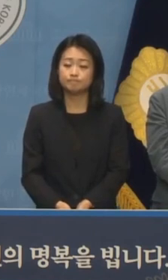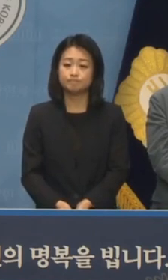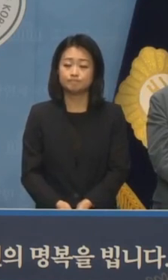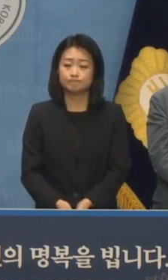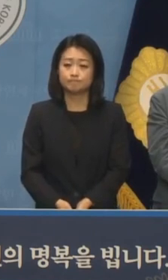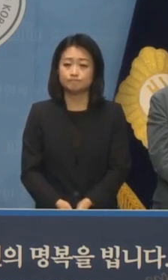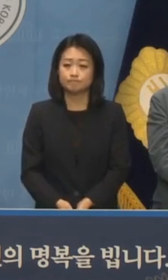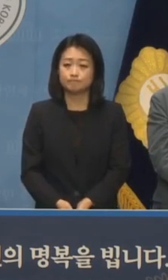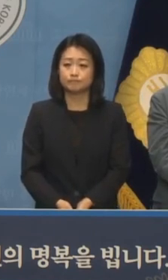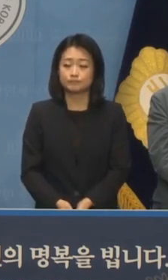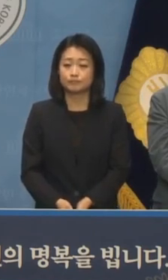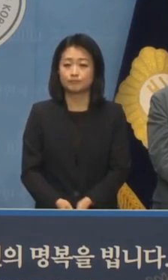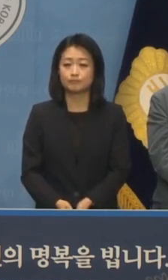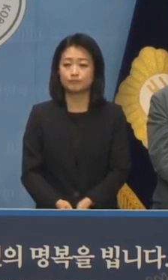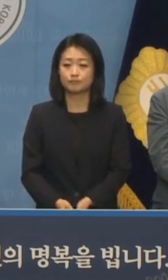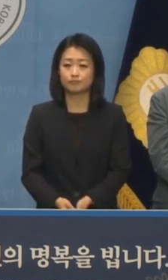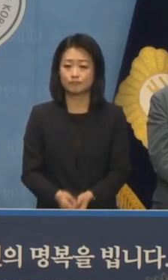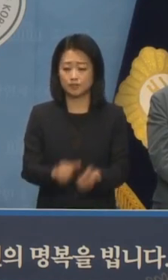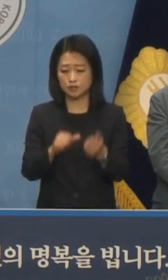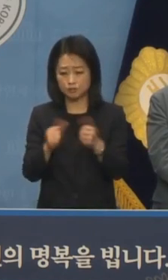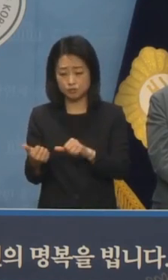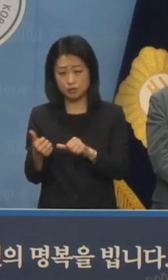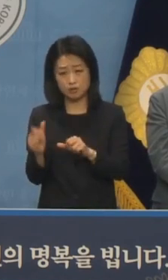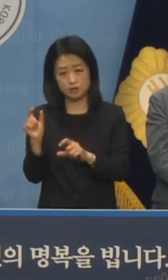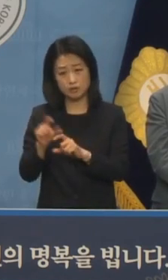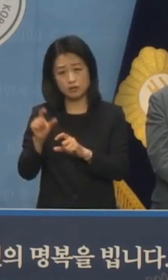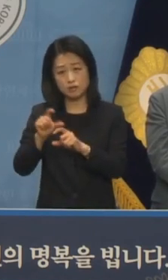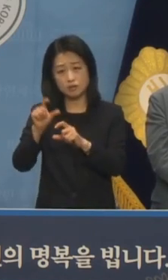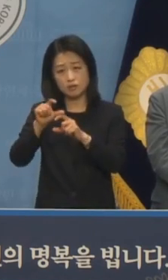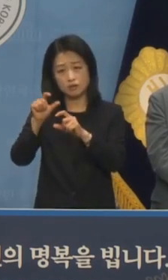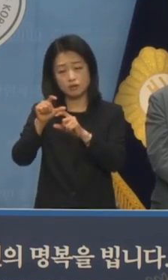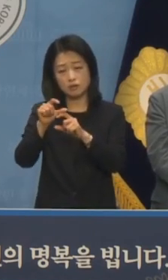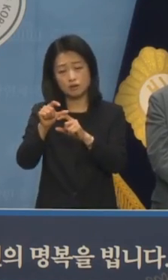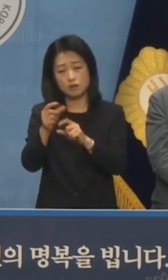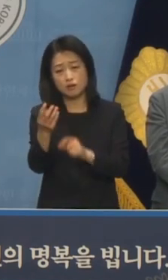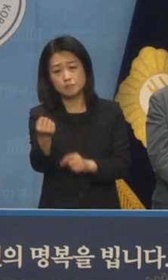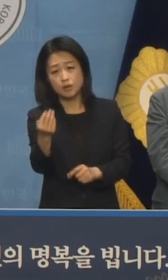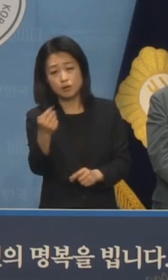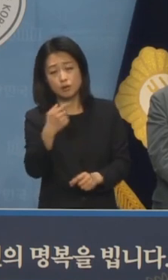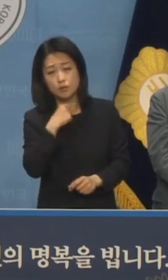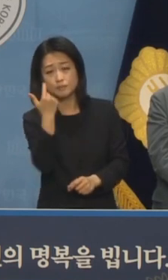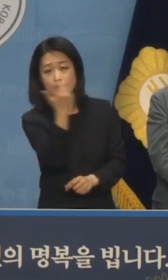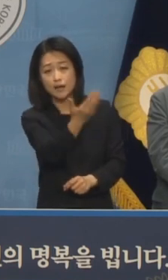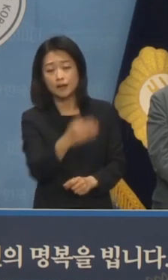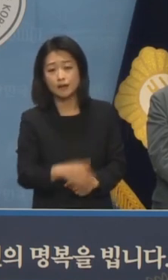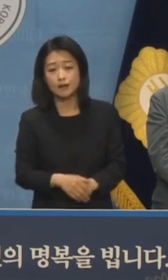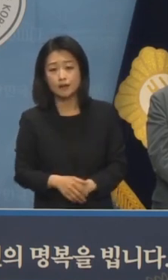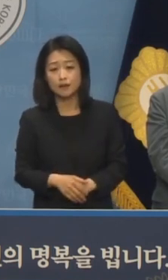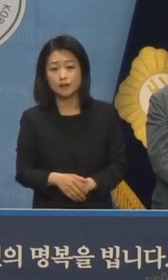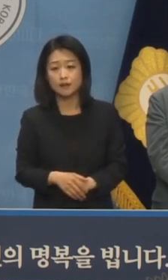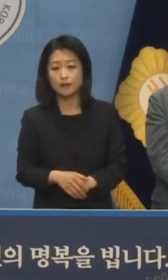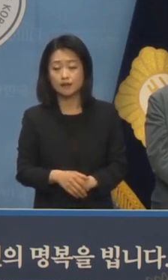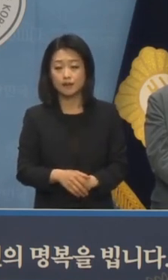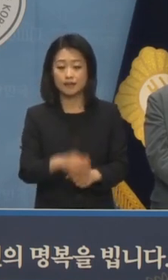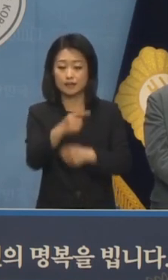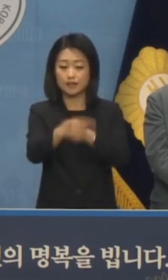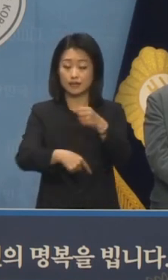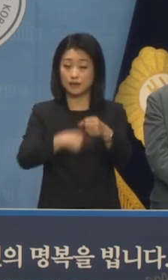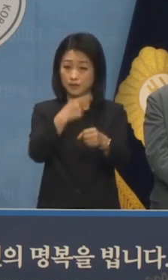얼마나 더 죽어야 됩니까? 지난 1년 최선을 다하고 있다는